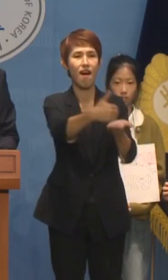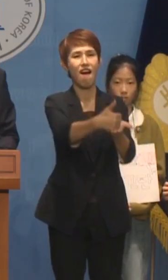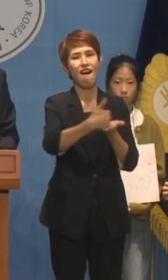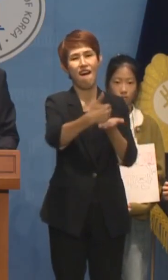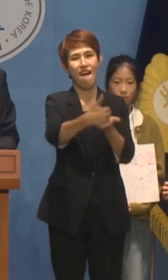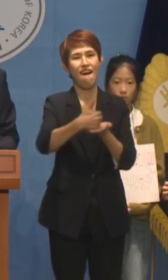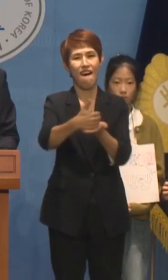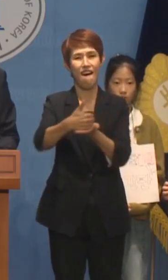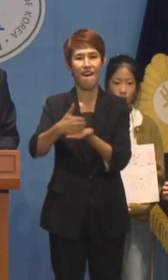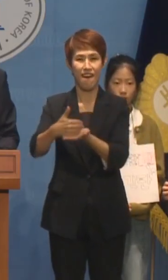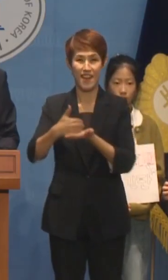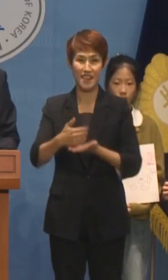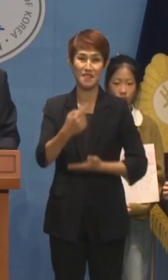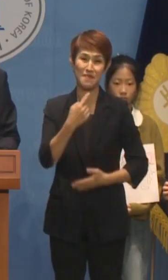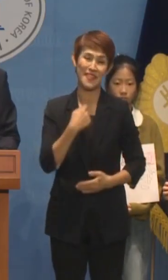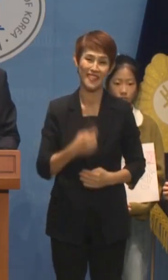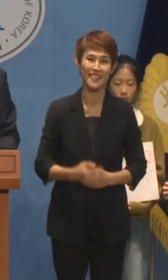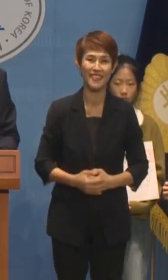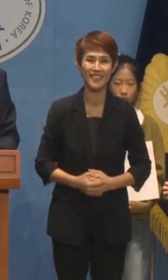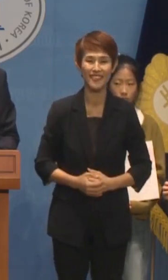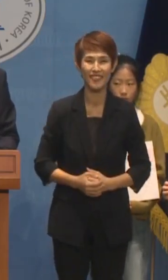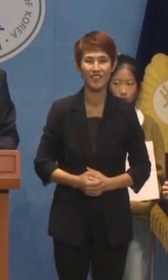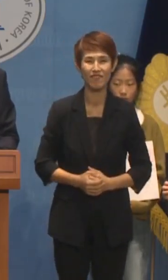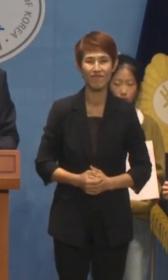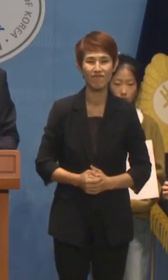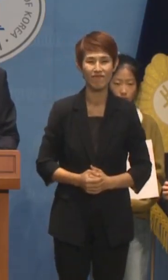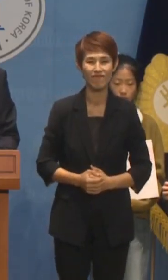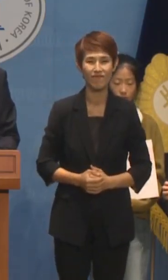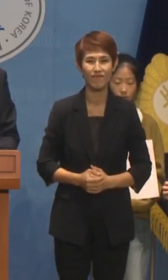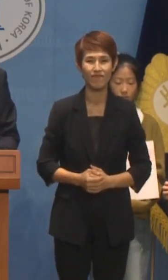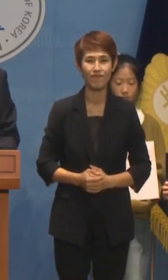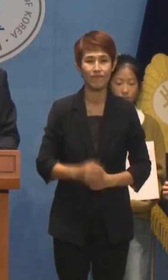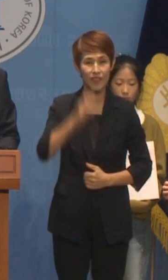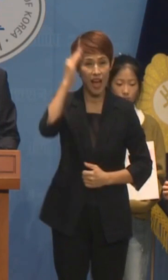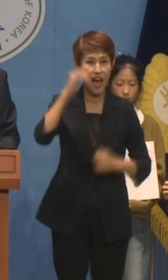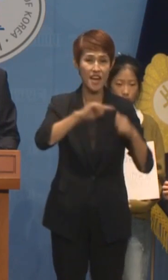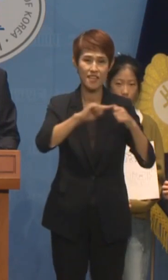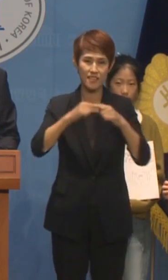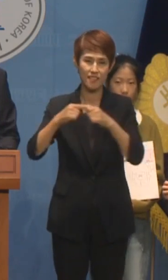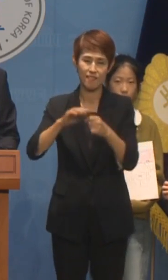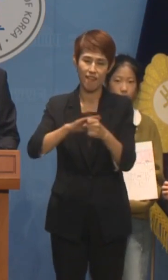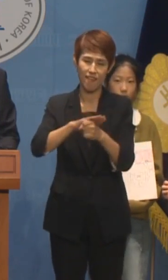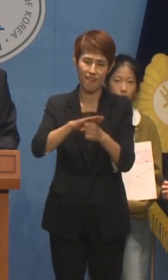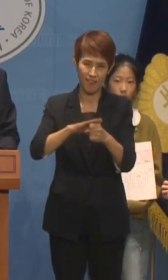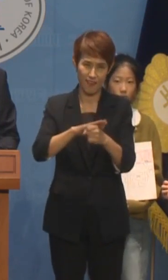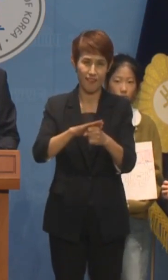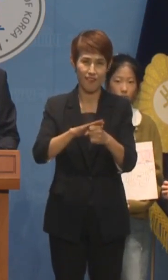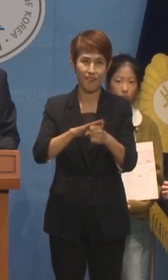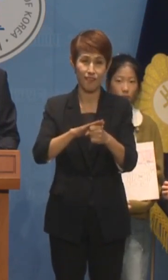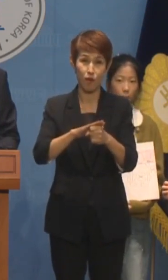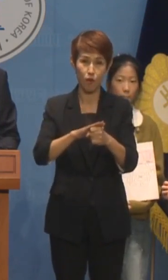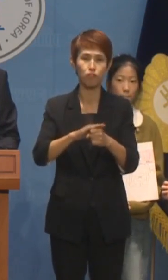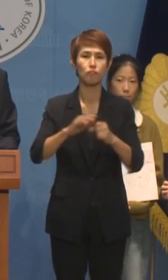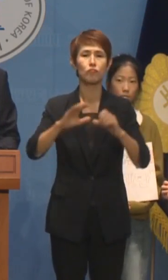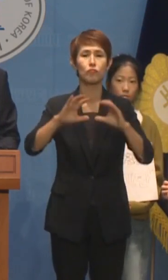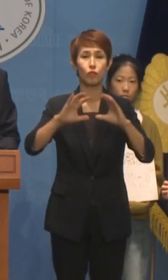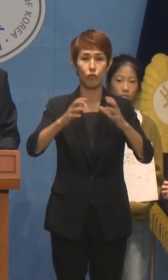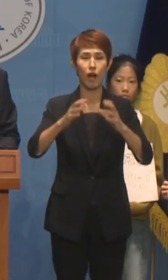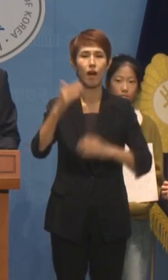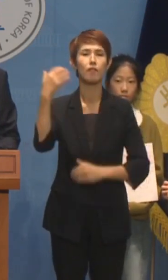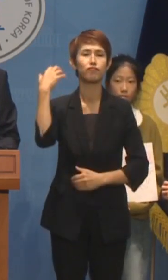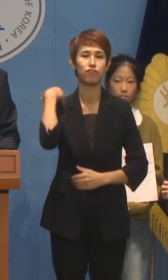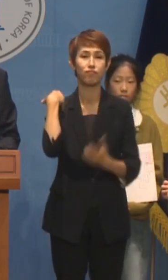등의 청원이 국회로 도착하였습니다. 한글을 사랑하고 장려하는 것은 국가의 근본 의무이자